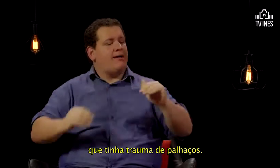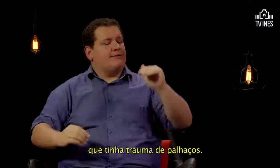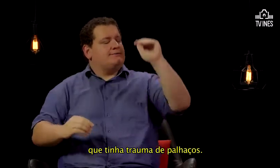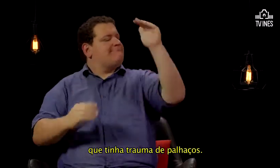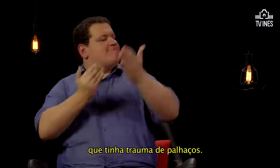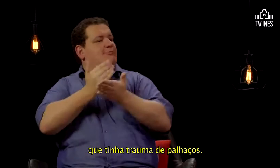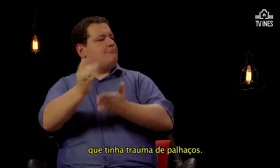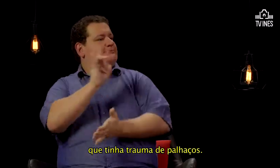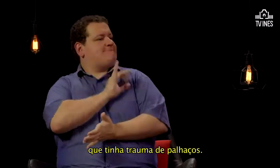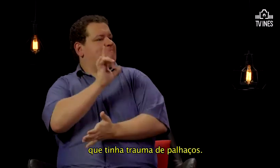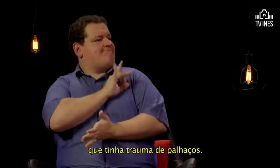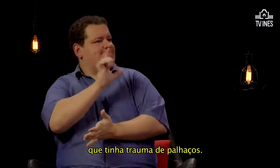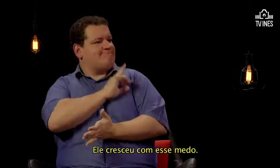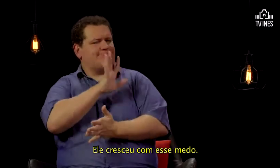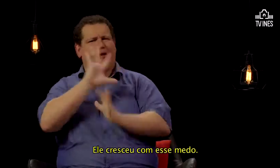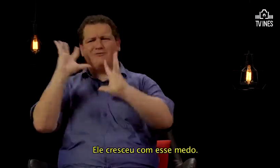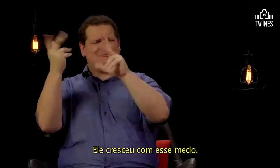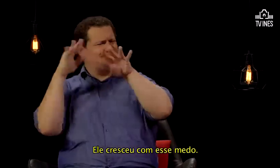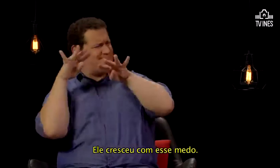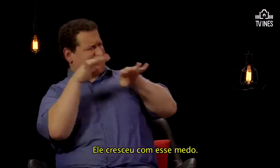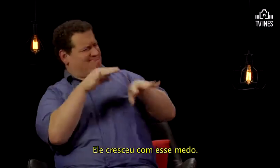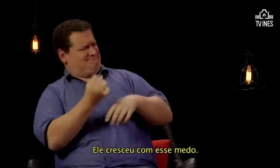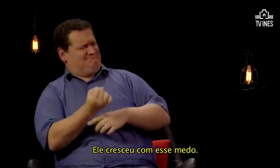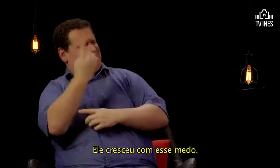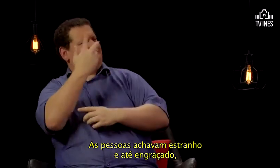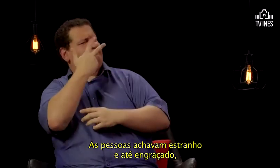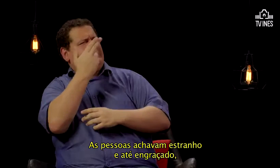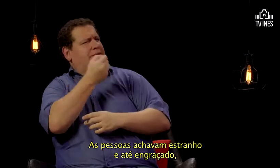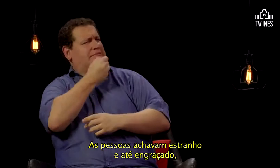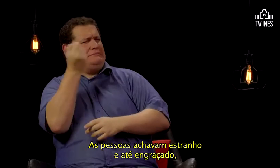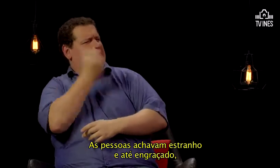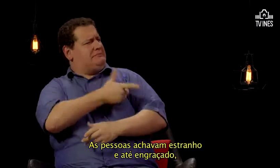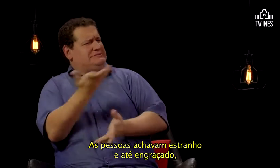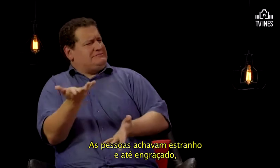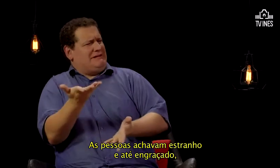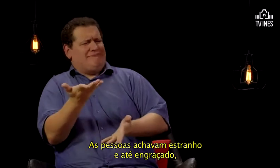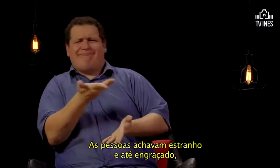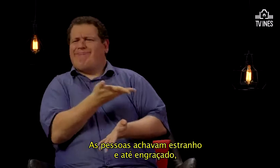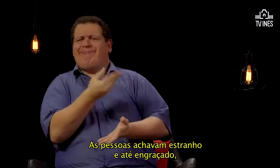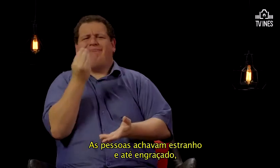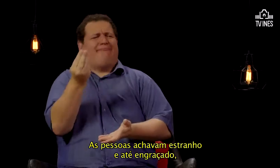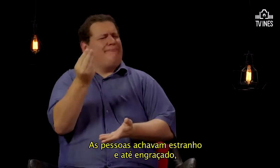trauma de palhaços. E ele cresceu com esse medo. As pessoas achavam estranho e até engraçado.